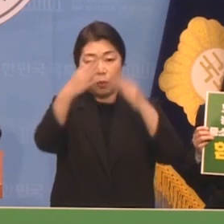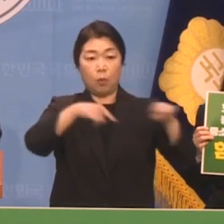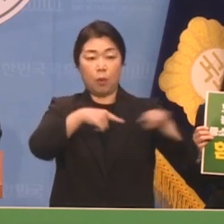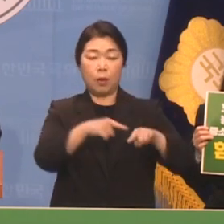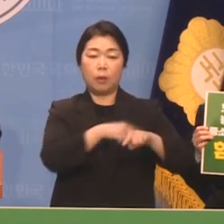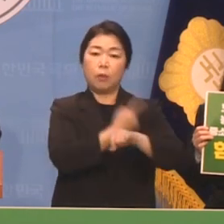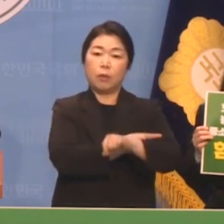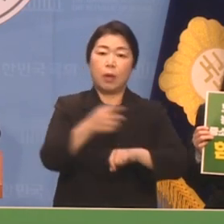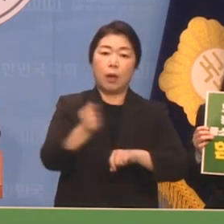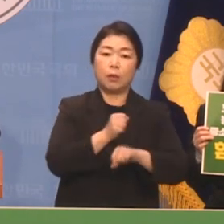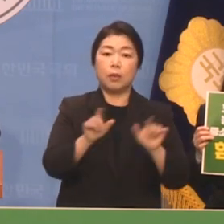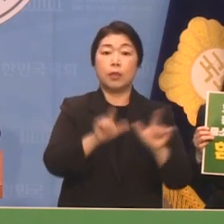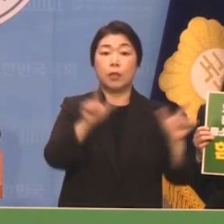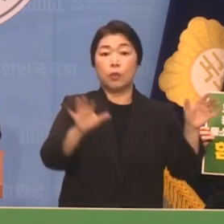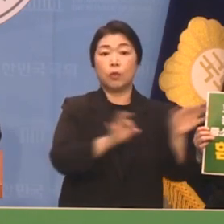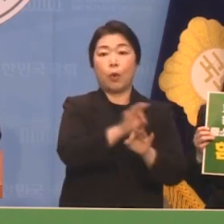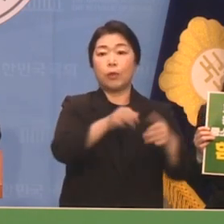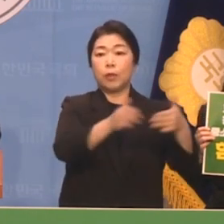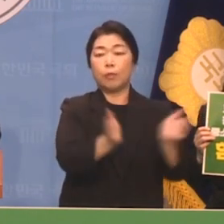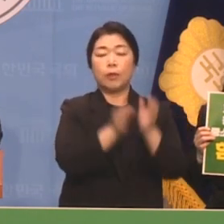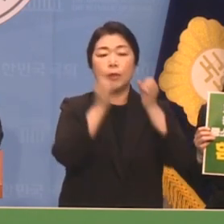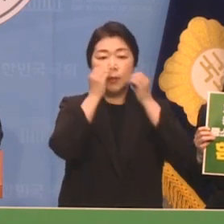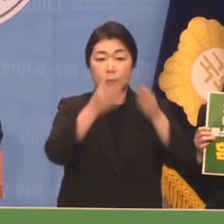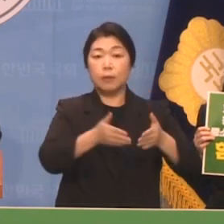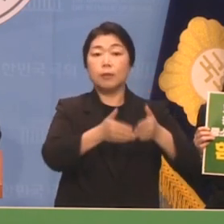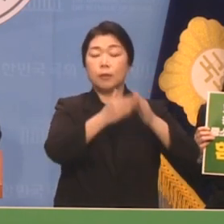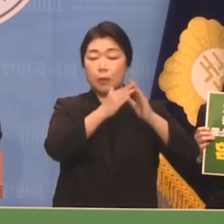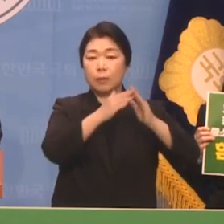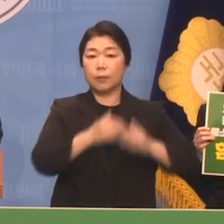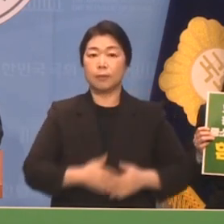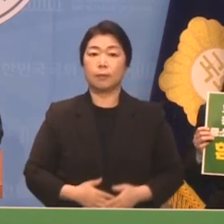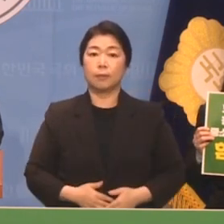가진 기후경제부를 신설하겠습니다.